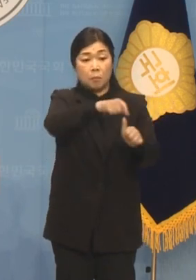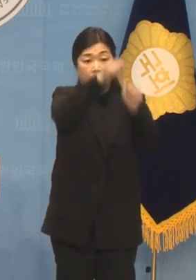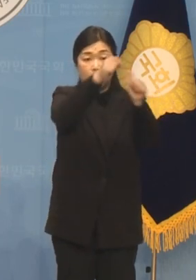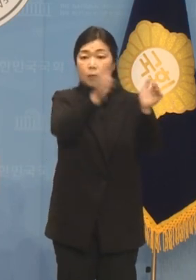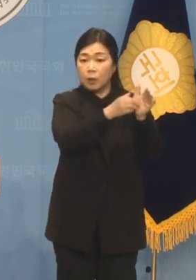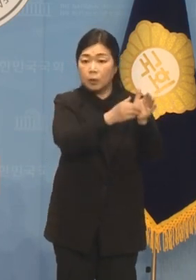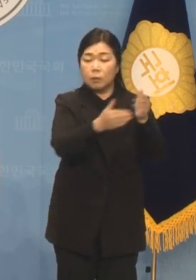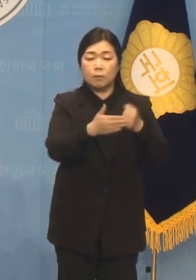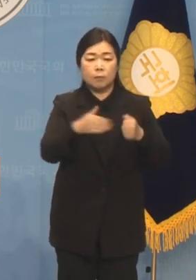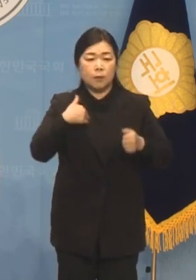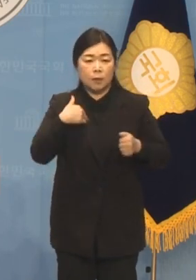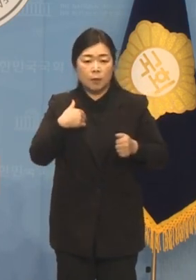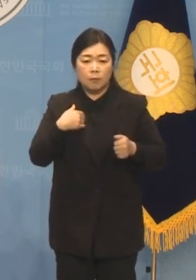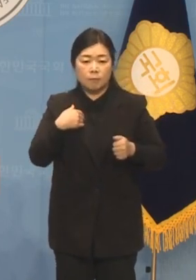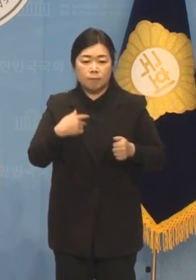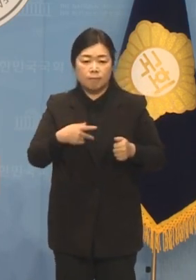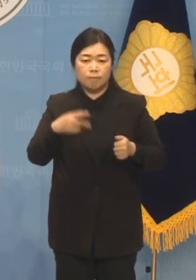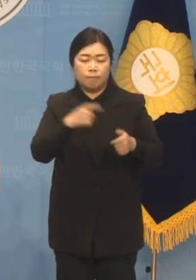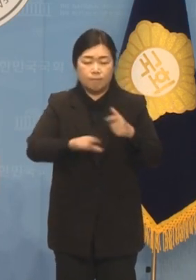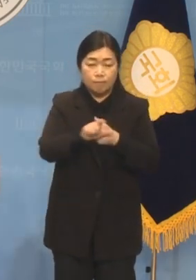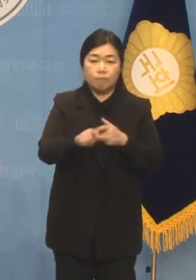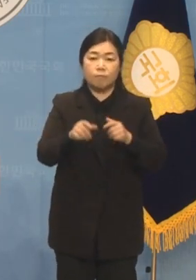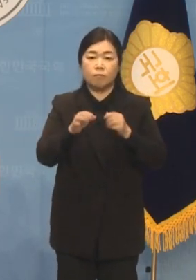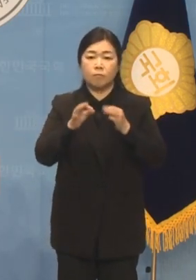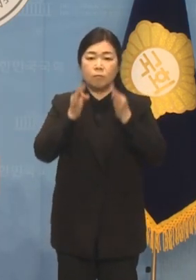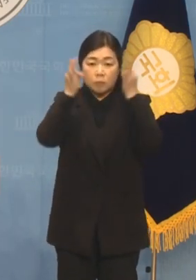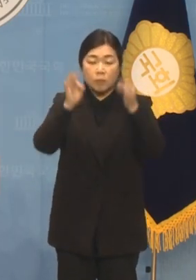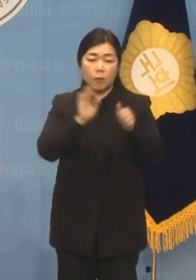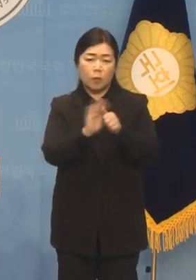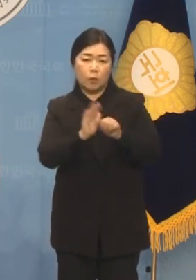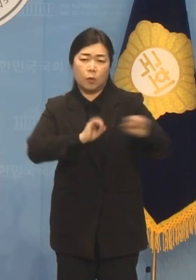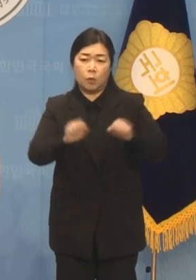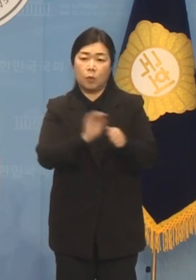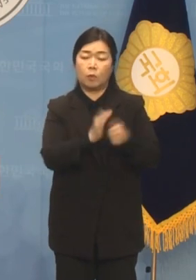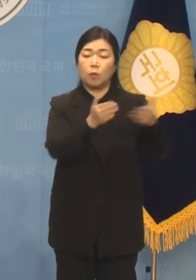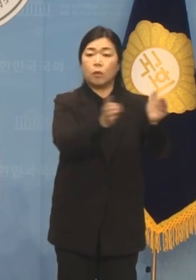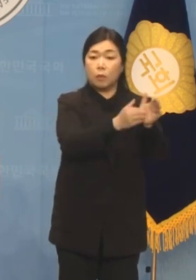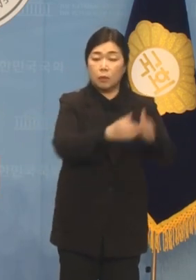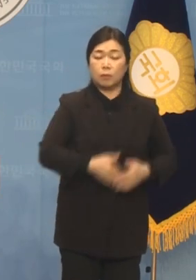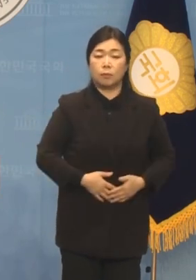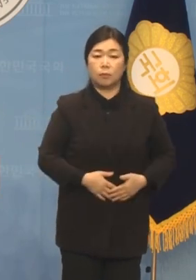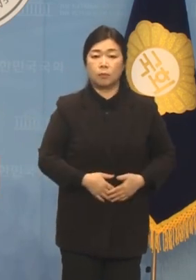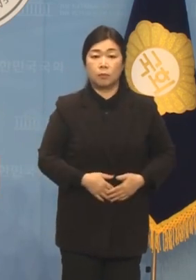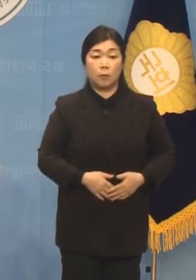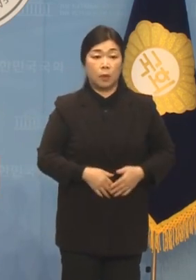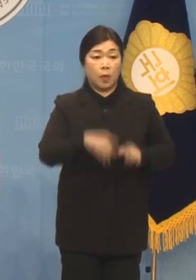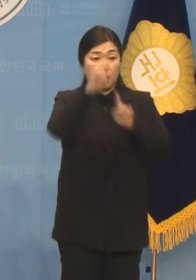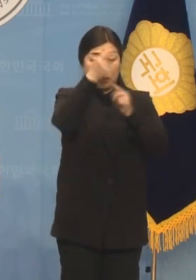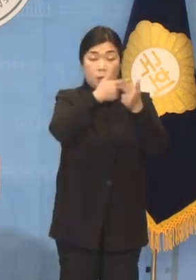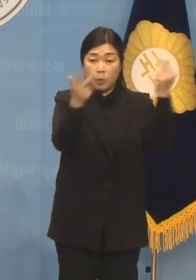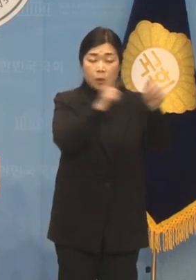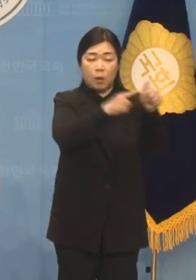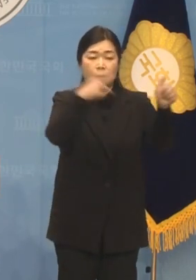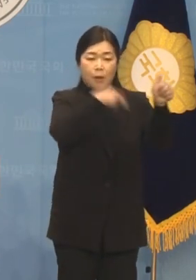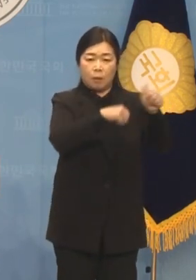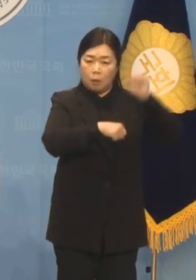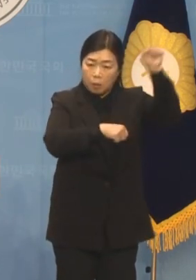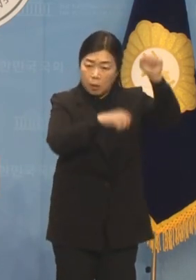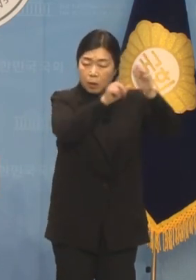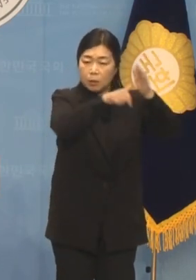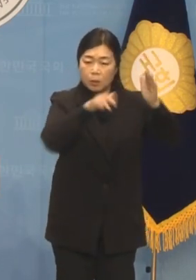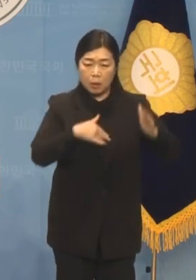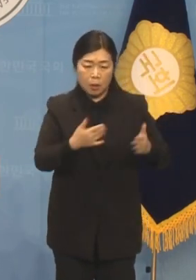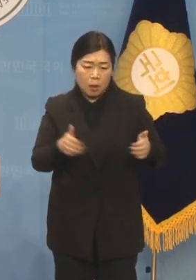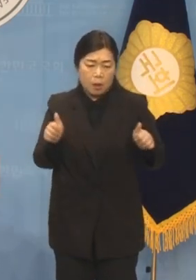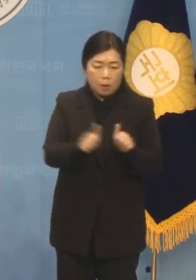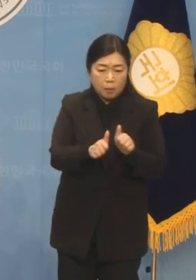대표가 단식 투쟁에 돌입했을 때 같이 동조 단식도 하고 당대표실 복도에 앉아